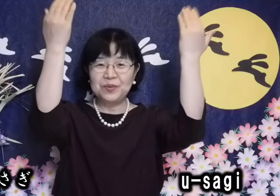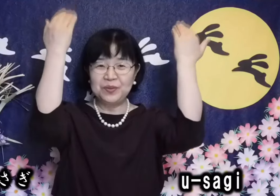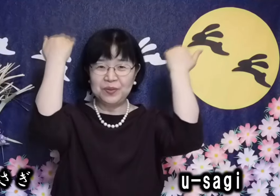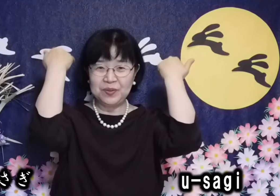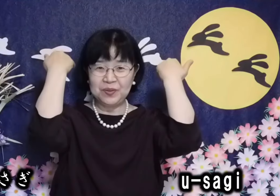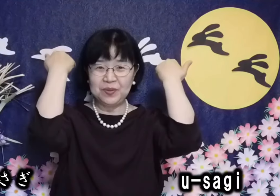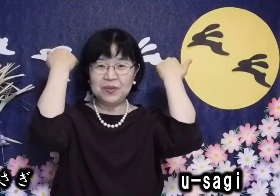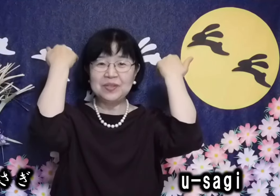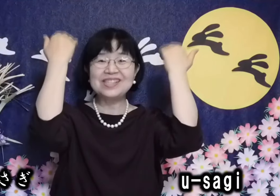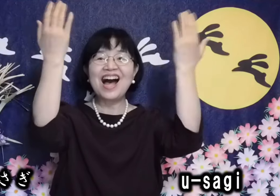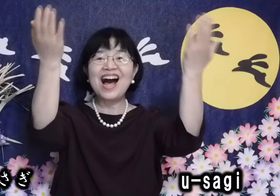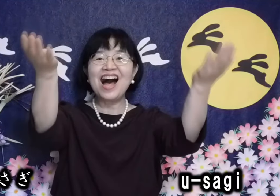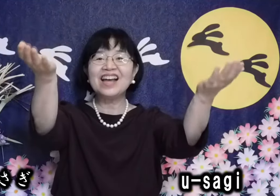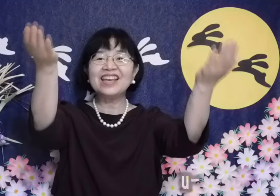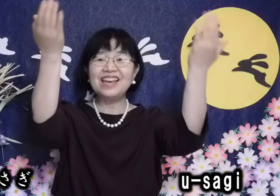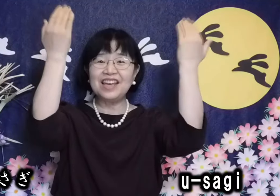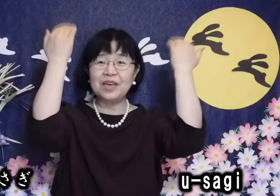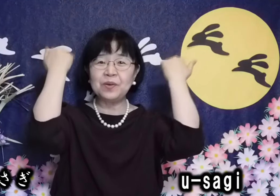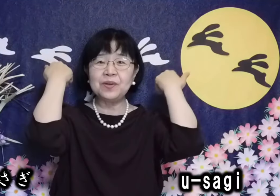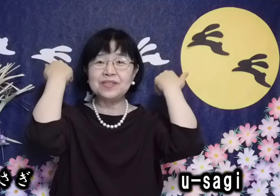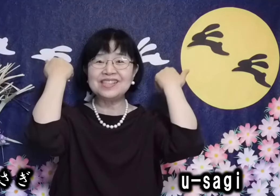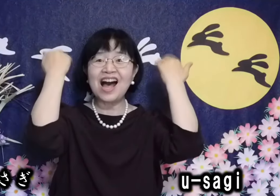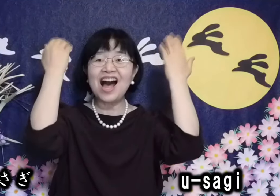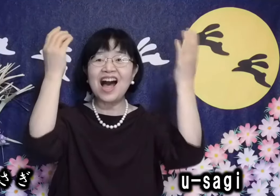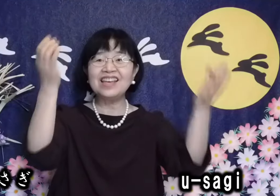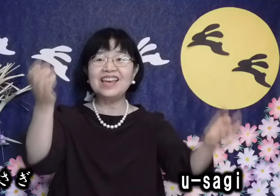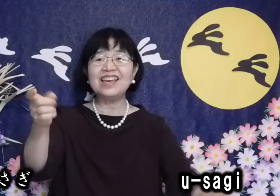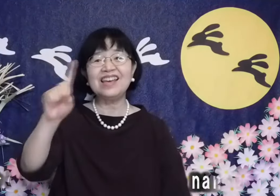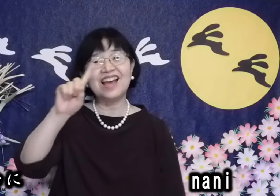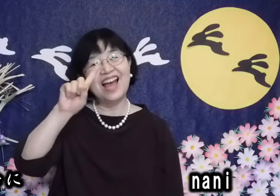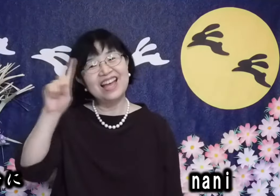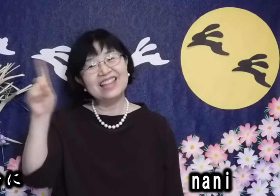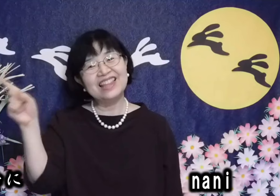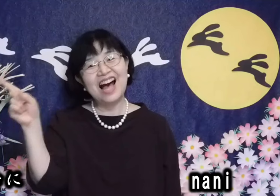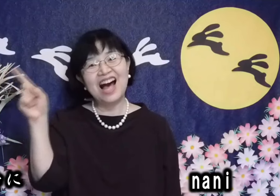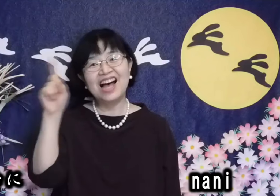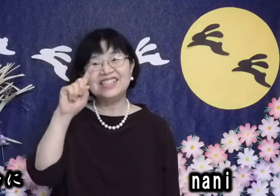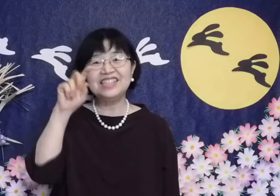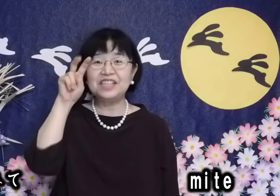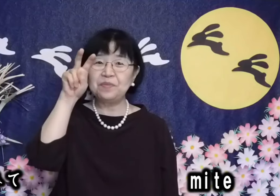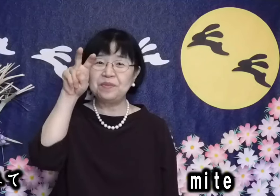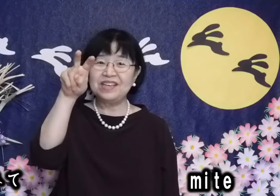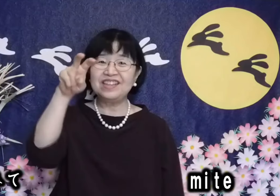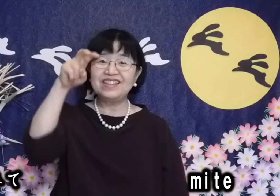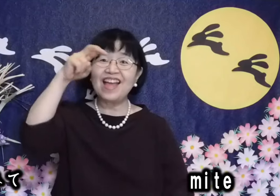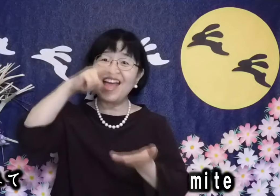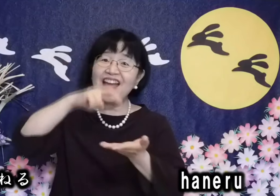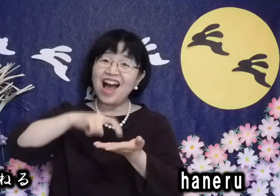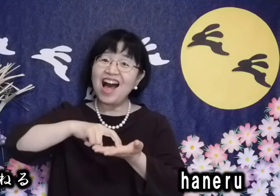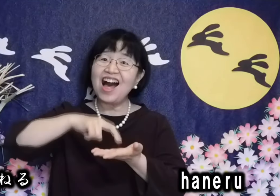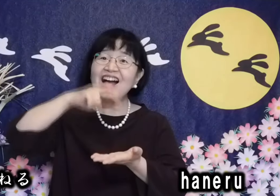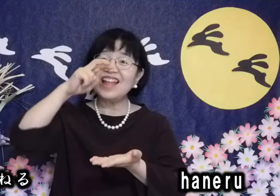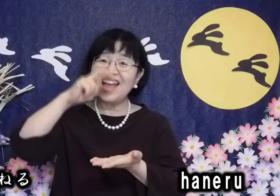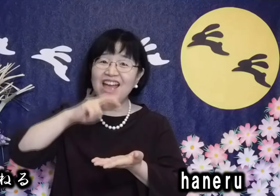うさぎうさぎ何見て跳ね